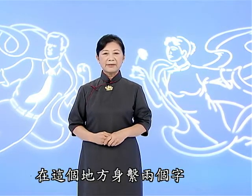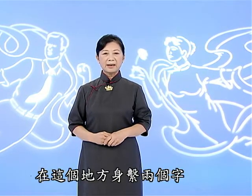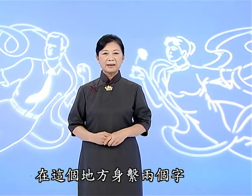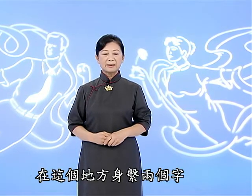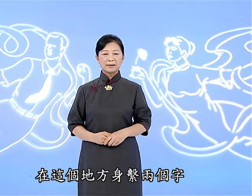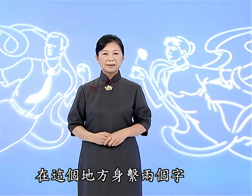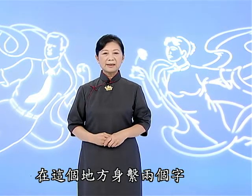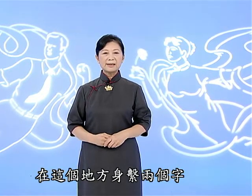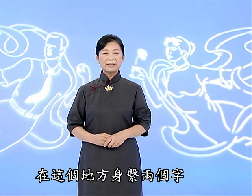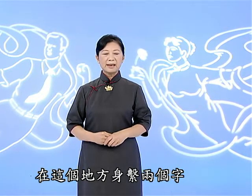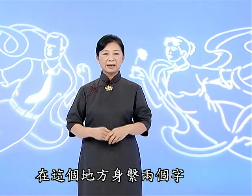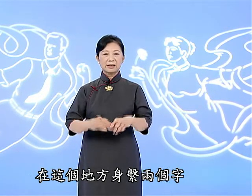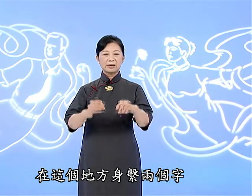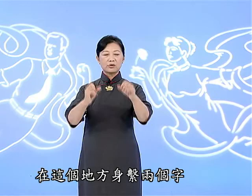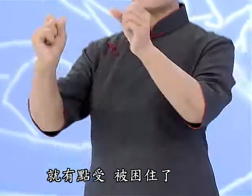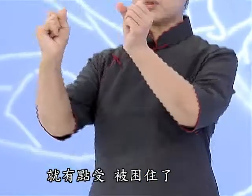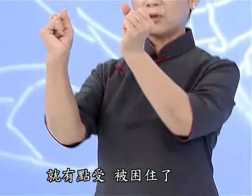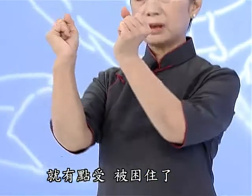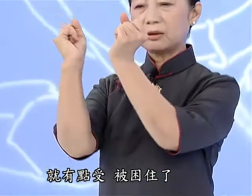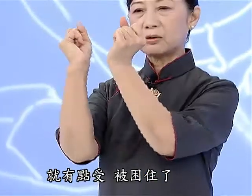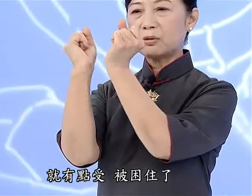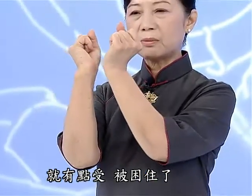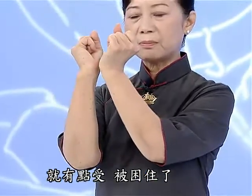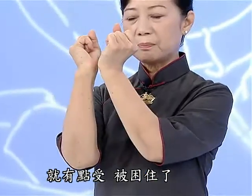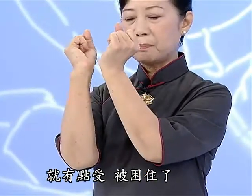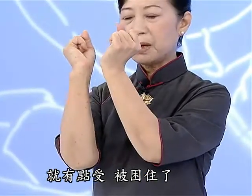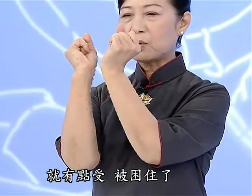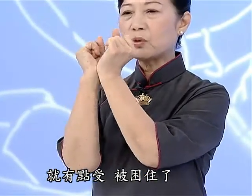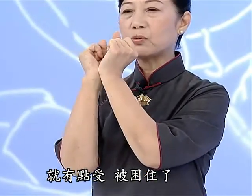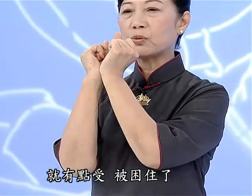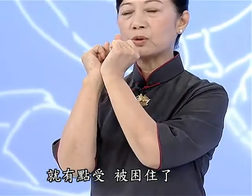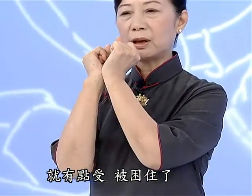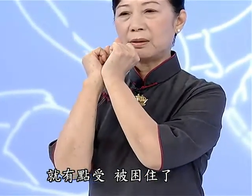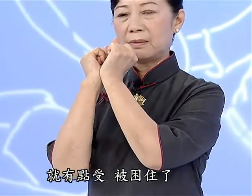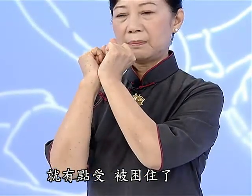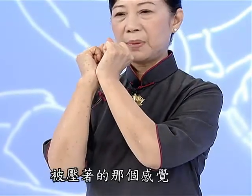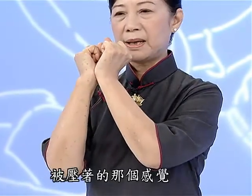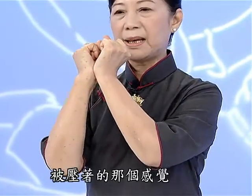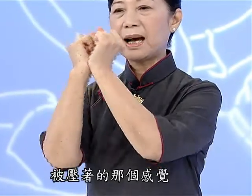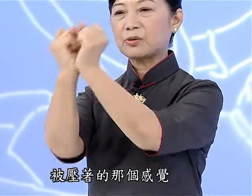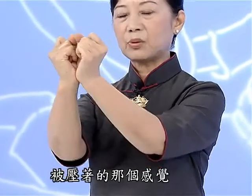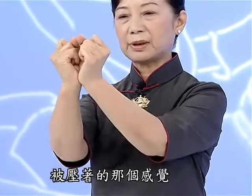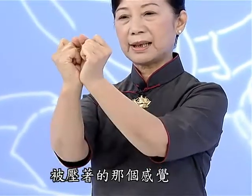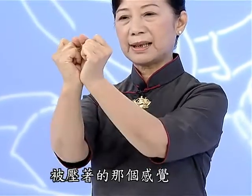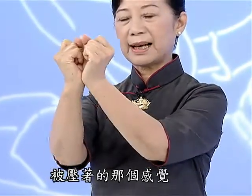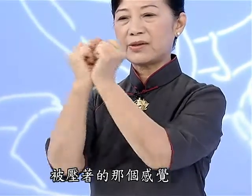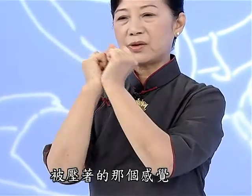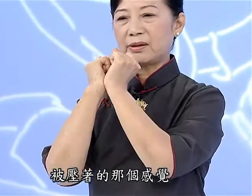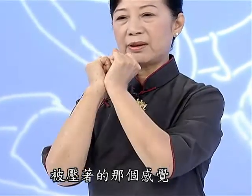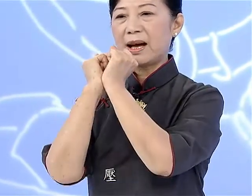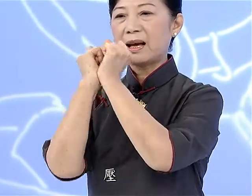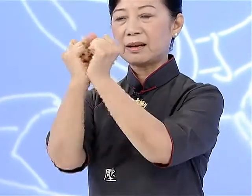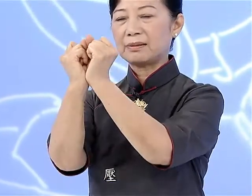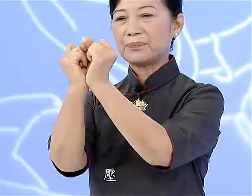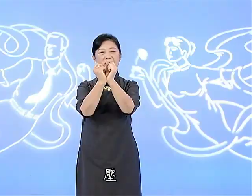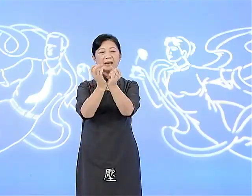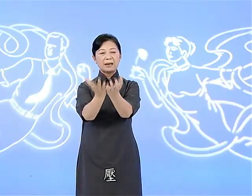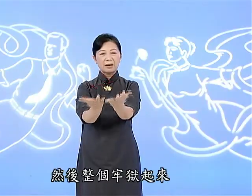方，身系两个字就有一点被困住了，被压走的那个感觉，压了，然后